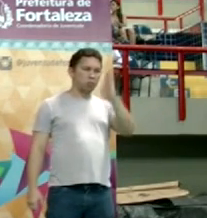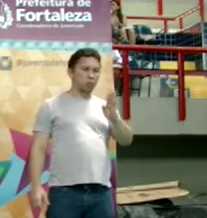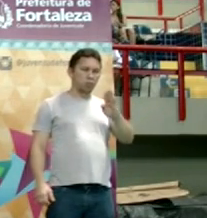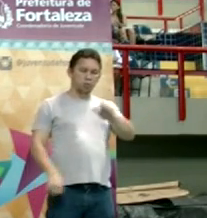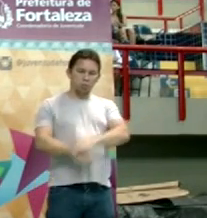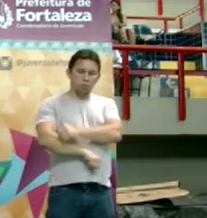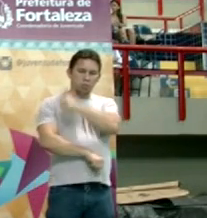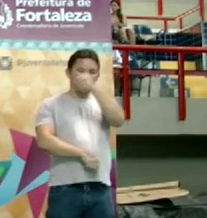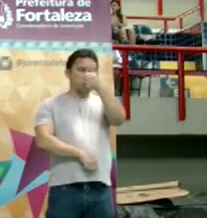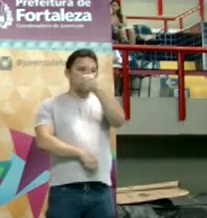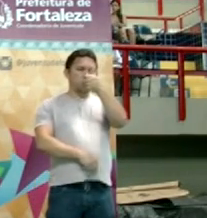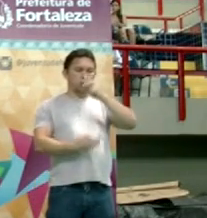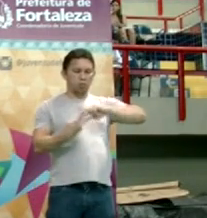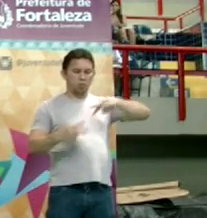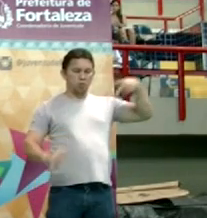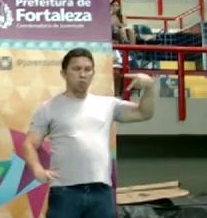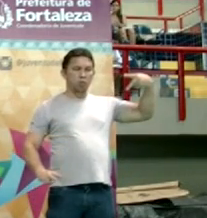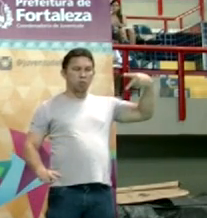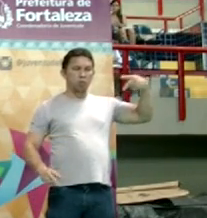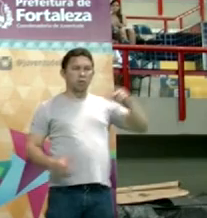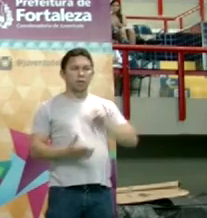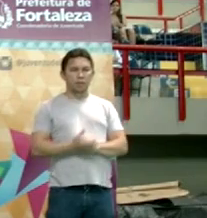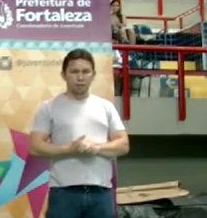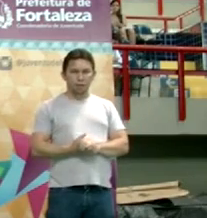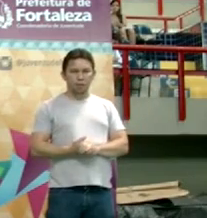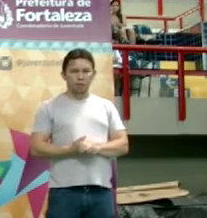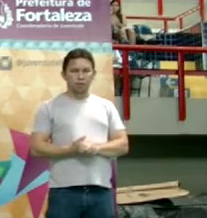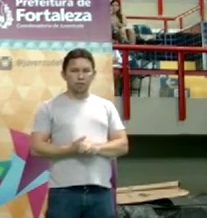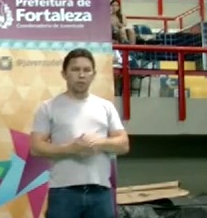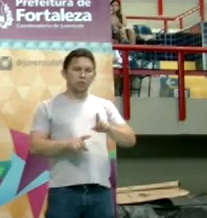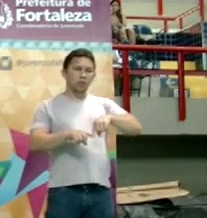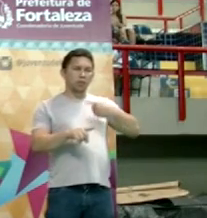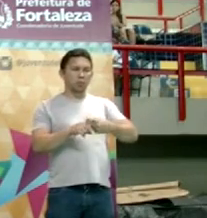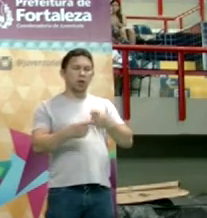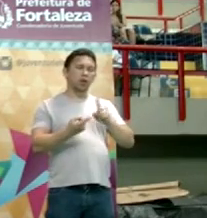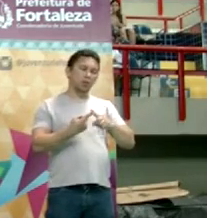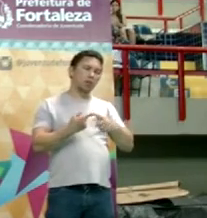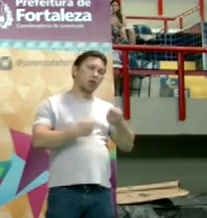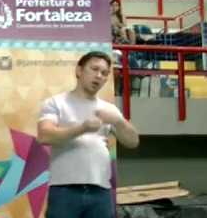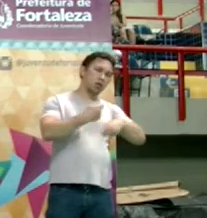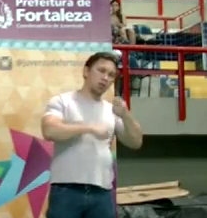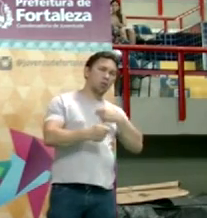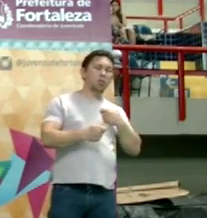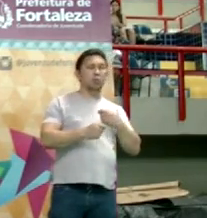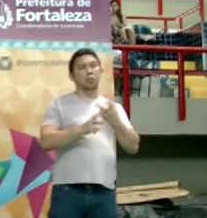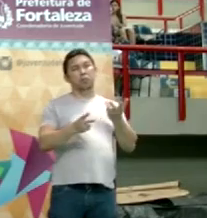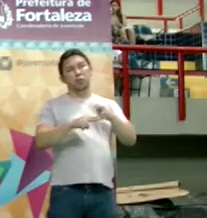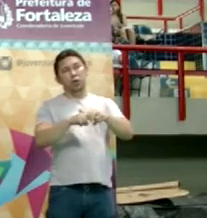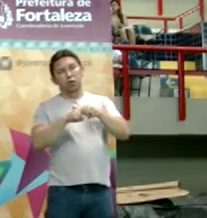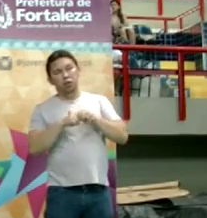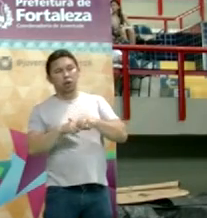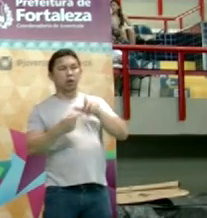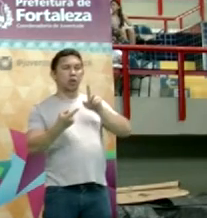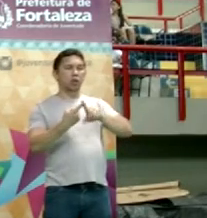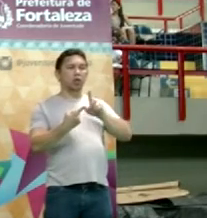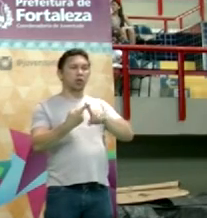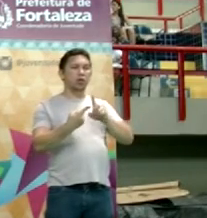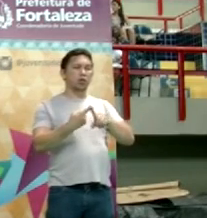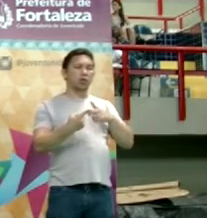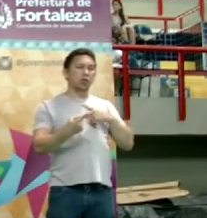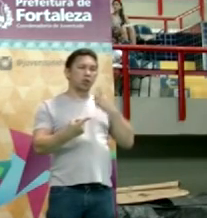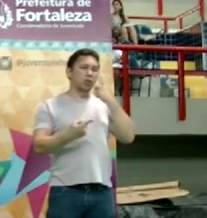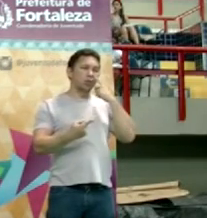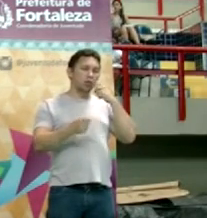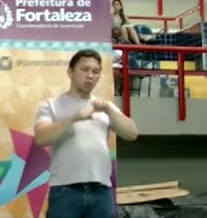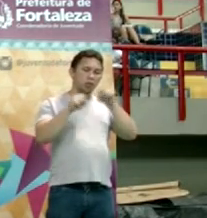melhorar a qualidade genética da população brasileira, tá? Além do aspecto econômico. Pois bem, mas também tinha o sistema